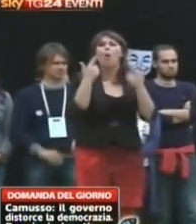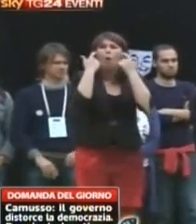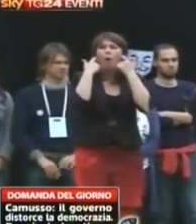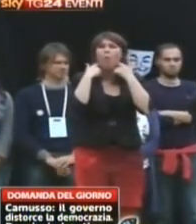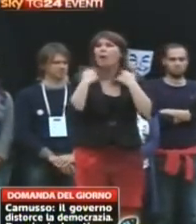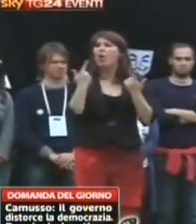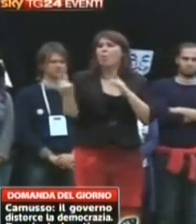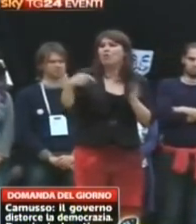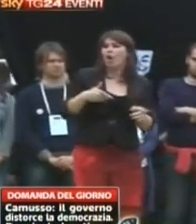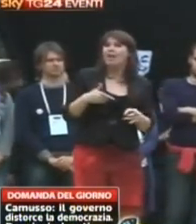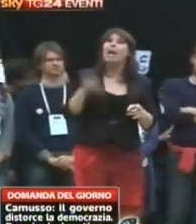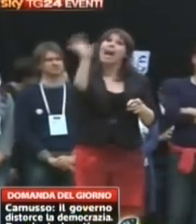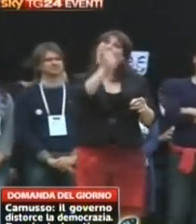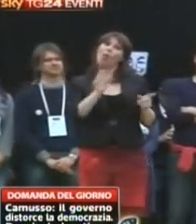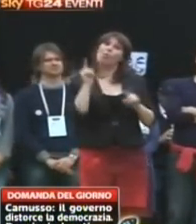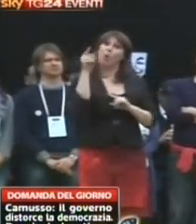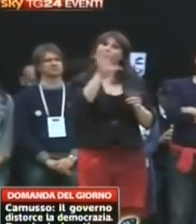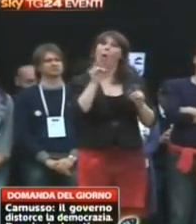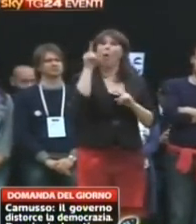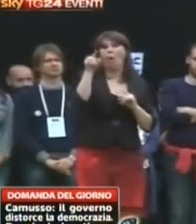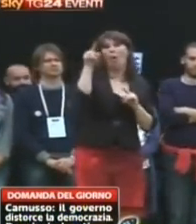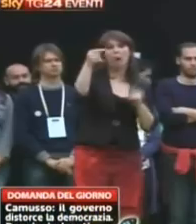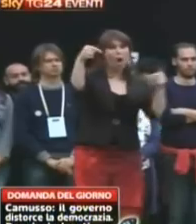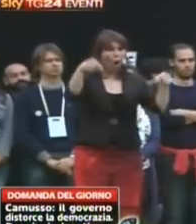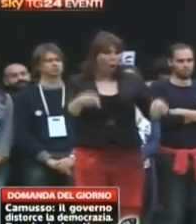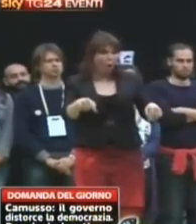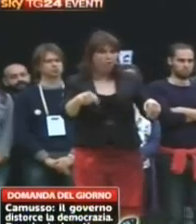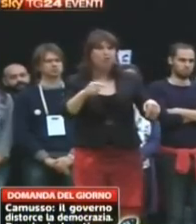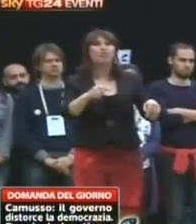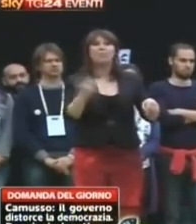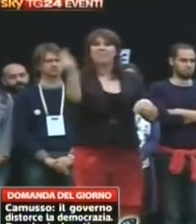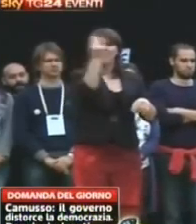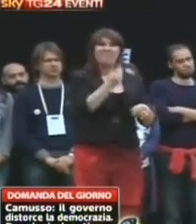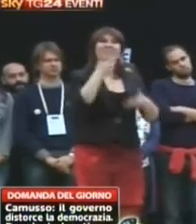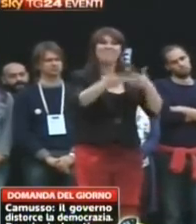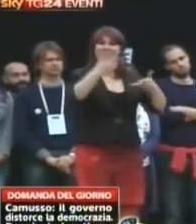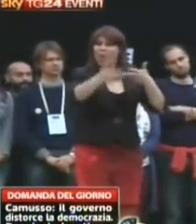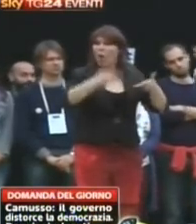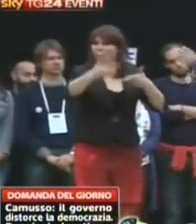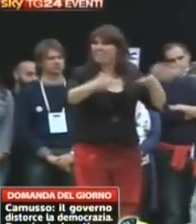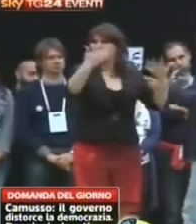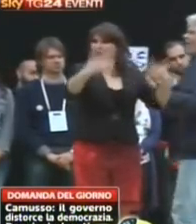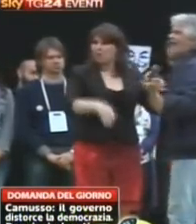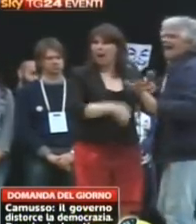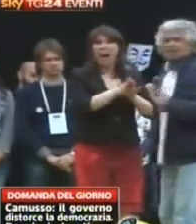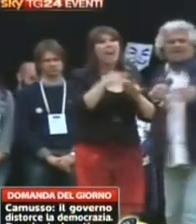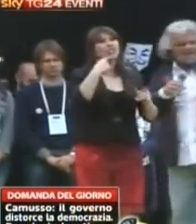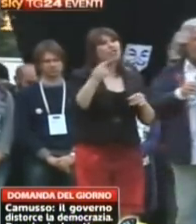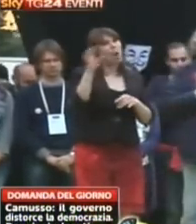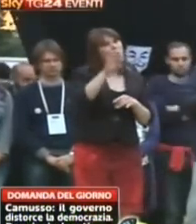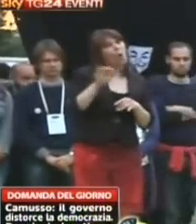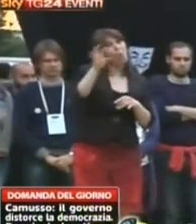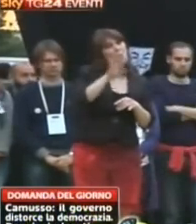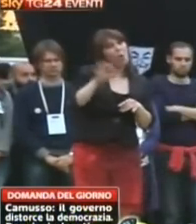bisogna andare lì in Europa. E tutta questa gente che oggi si proporrà nei comizi, che vi dirà l'Europa via dall'euro, è